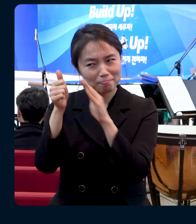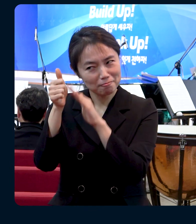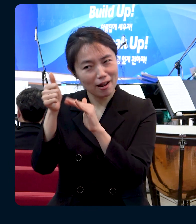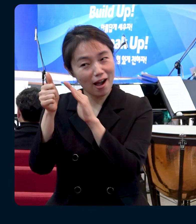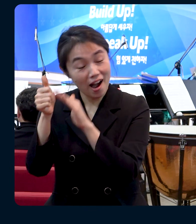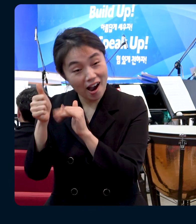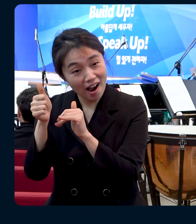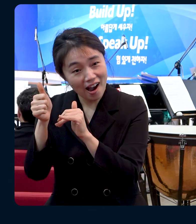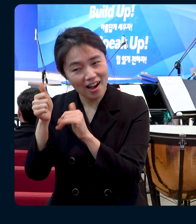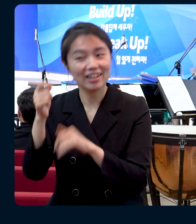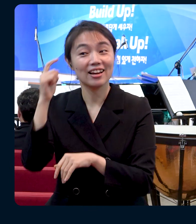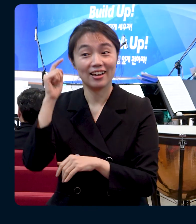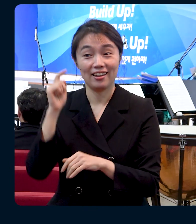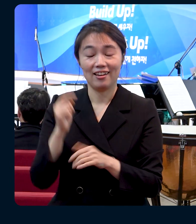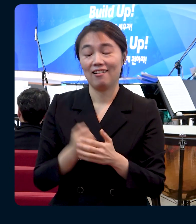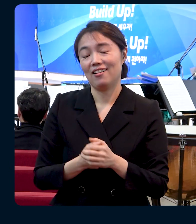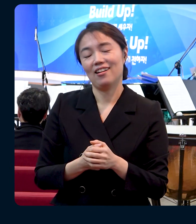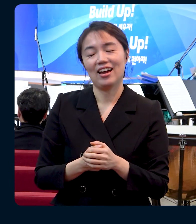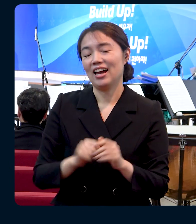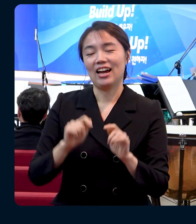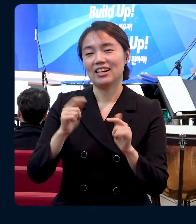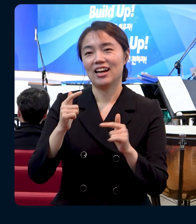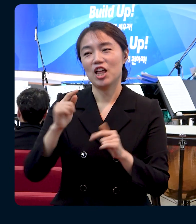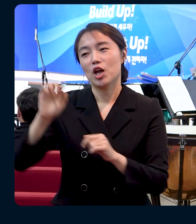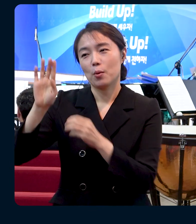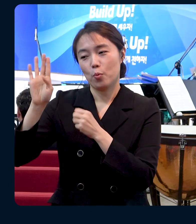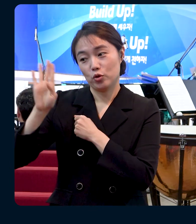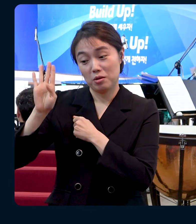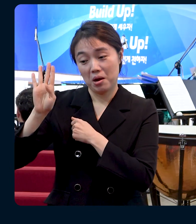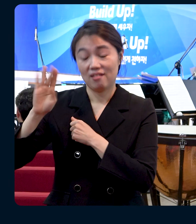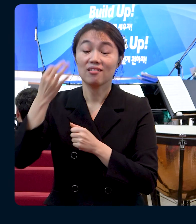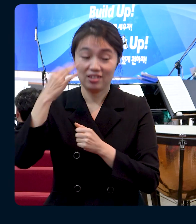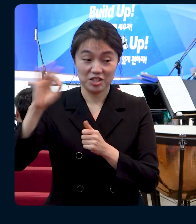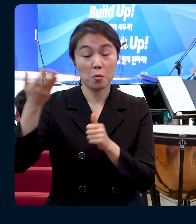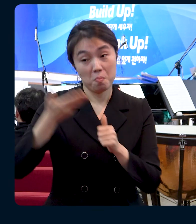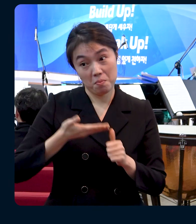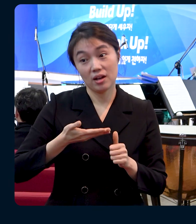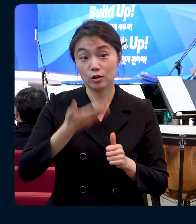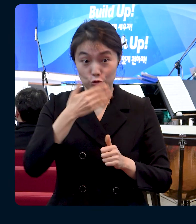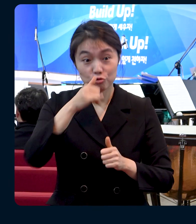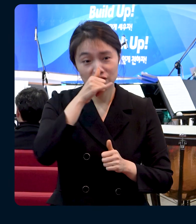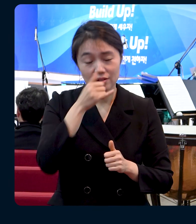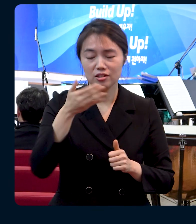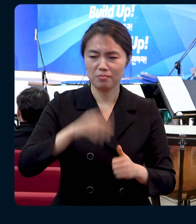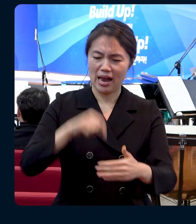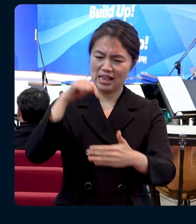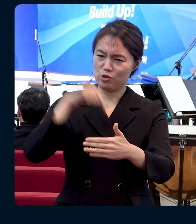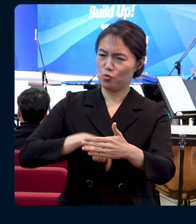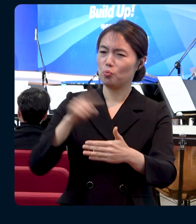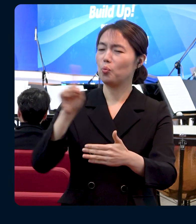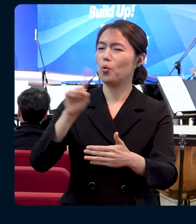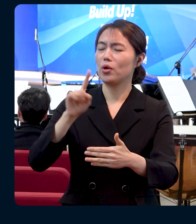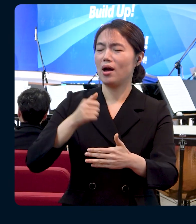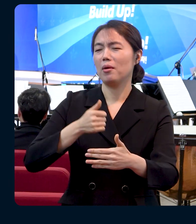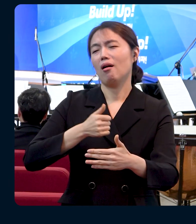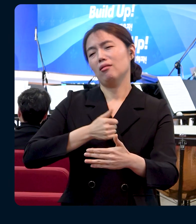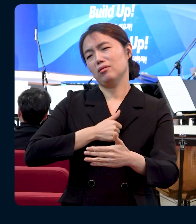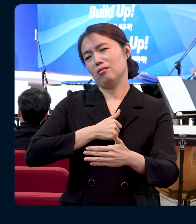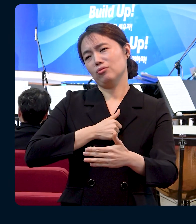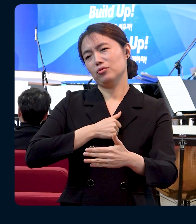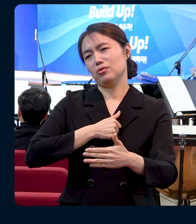어떻게 보디발한테 인정은 받을 수 있을지 모르겠어요. 하지만 거기에는 뭐가 없다?